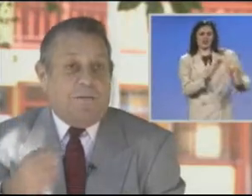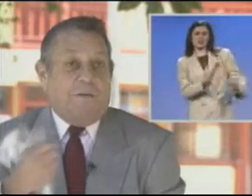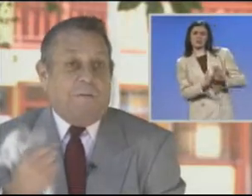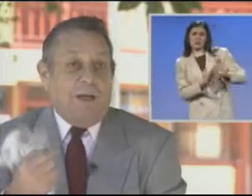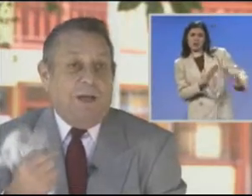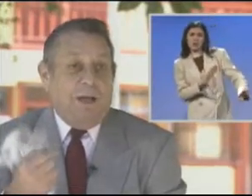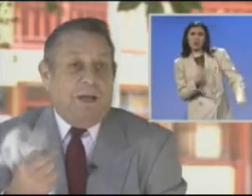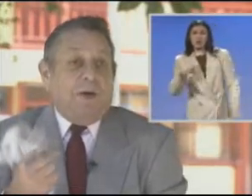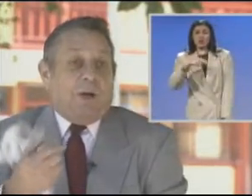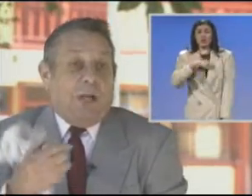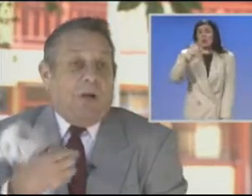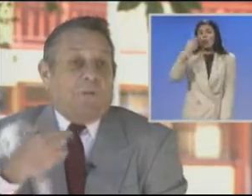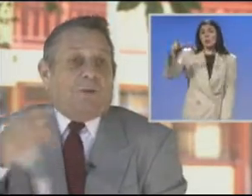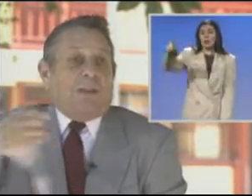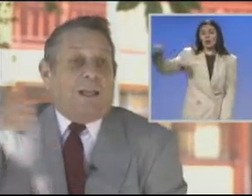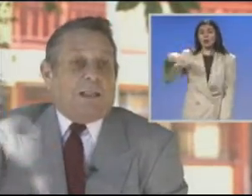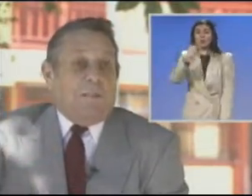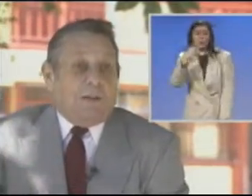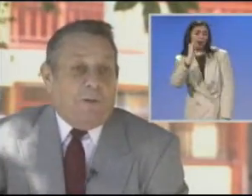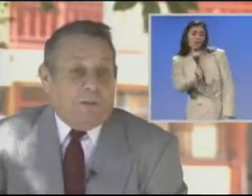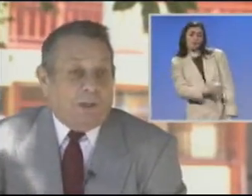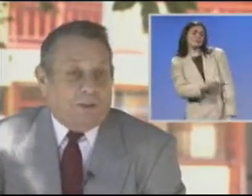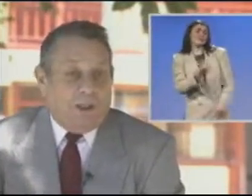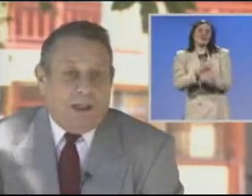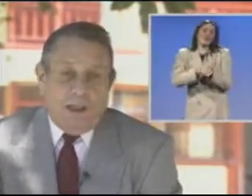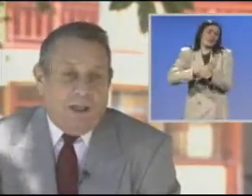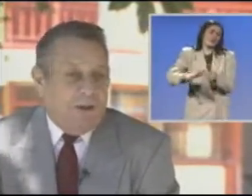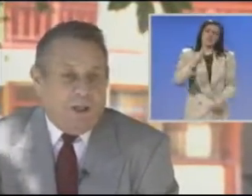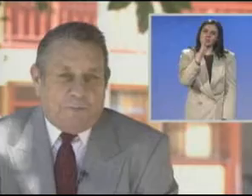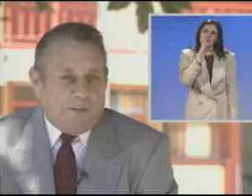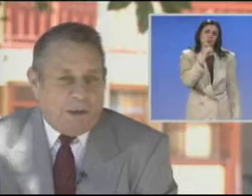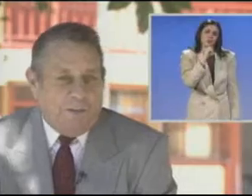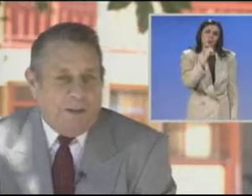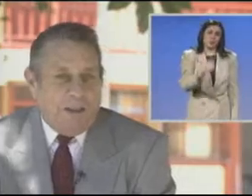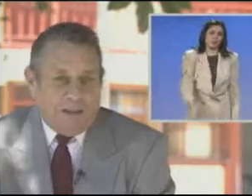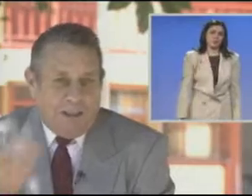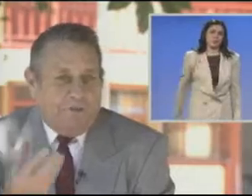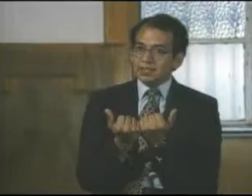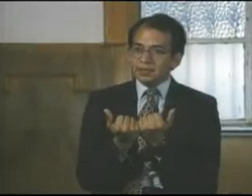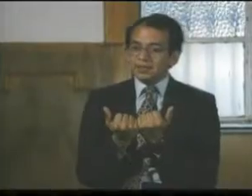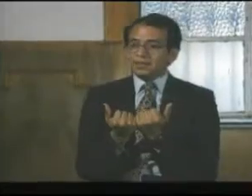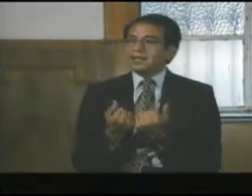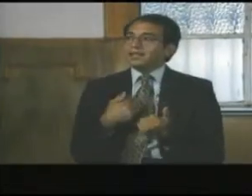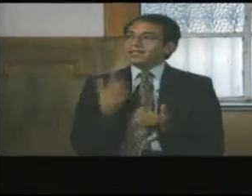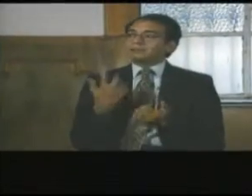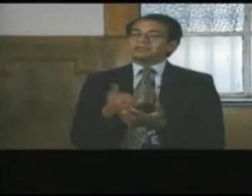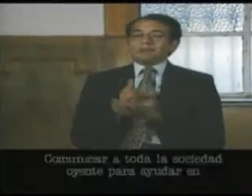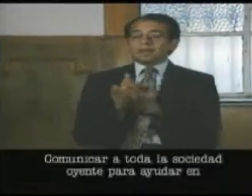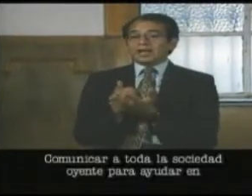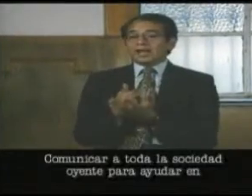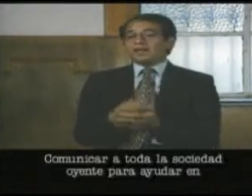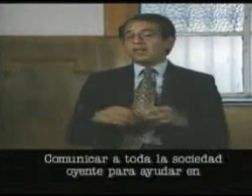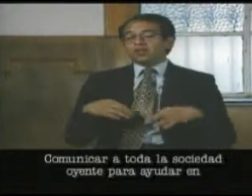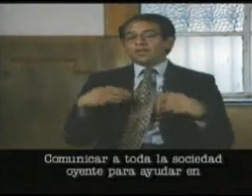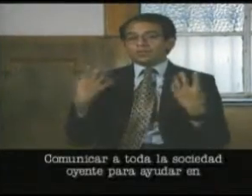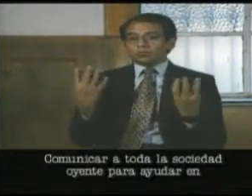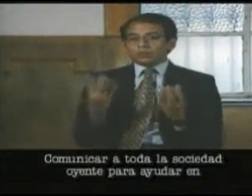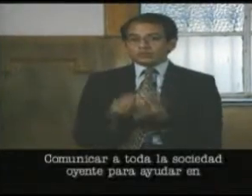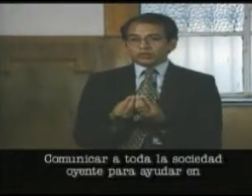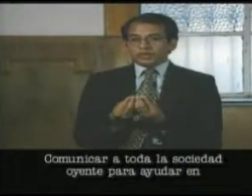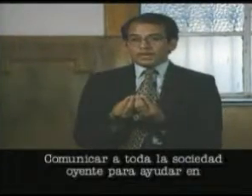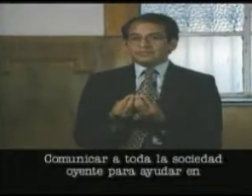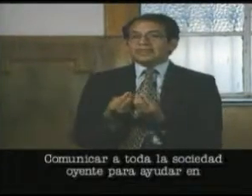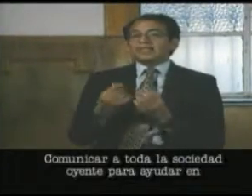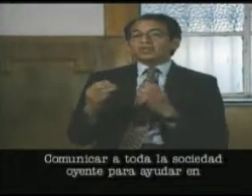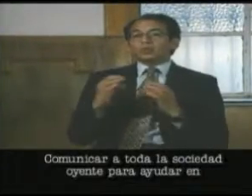rechazo en familia, queremos que sea aceptado en sociedad. No es posible. Sí, queremos apoyar a toda la